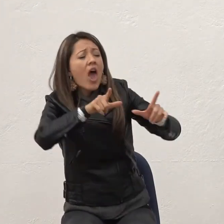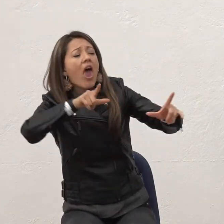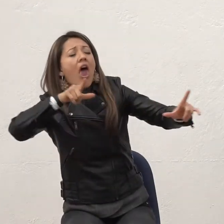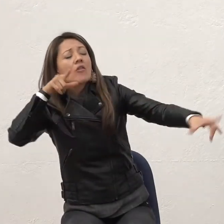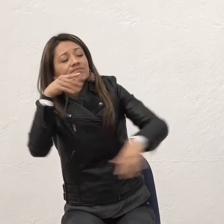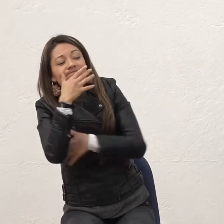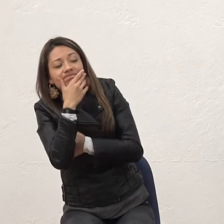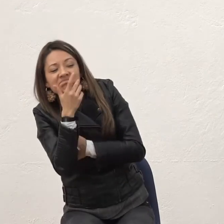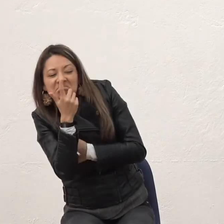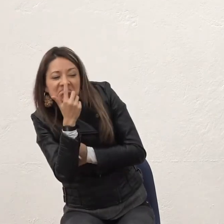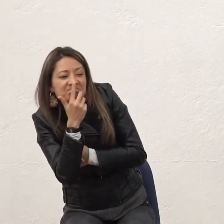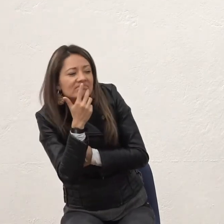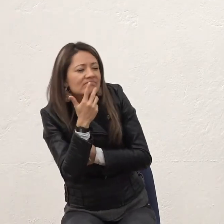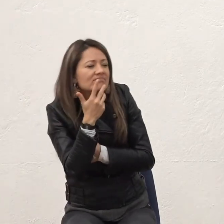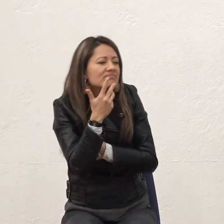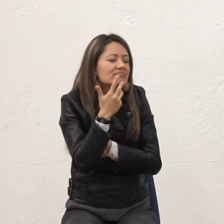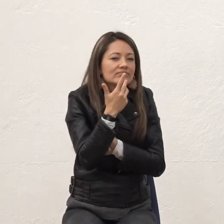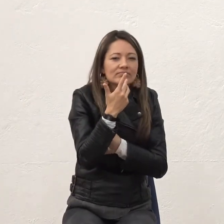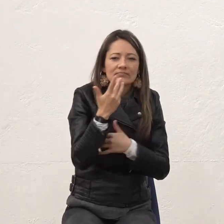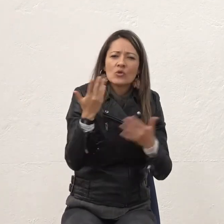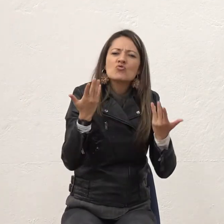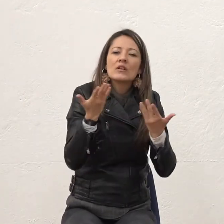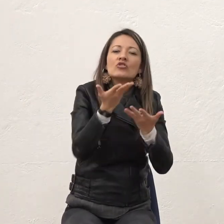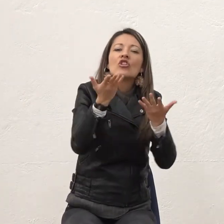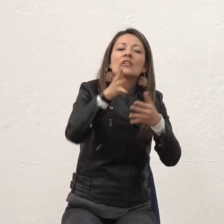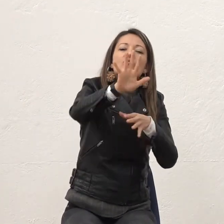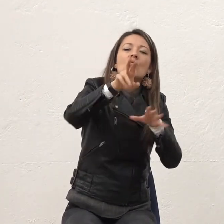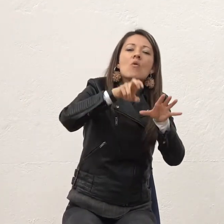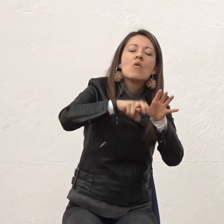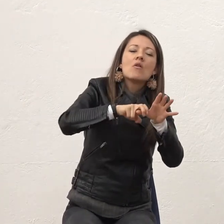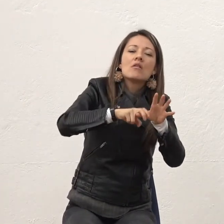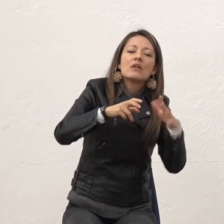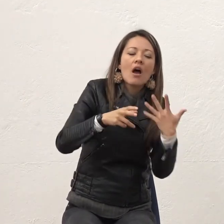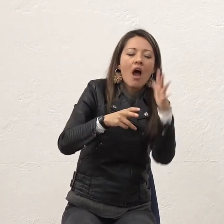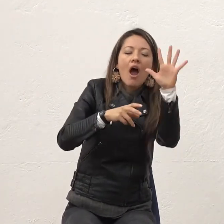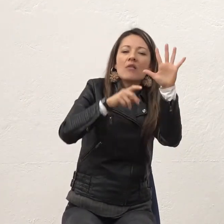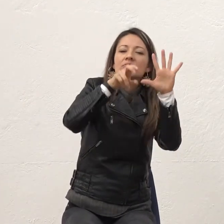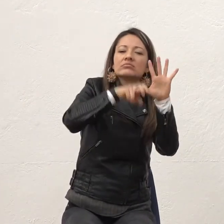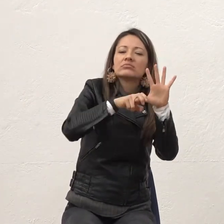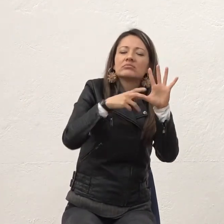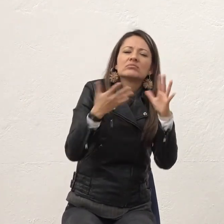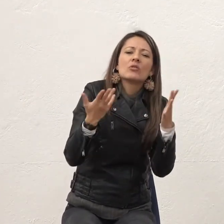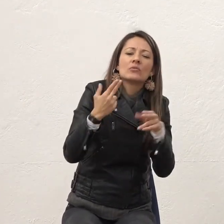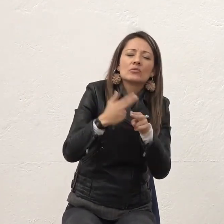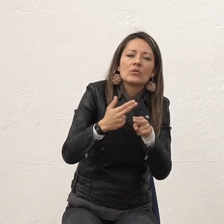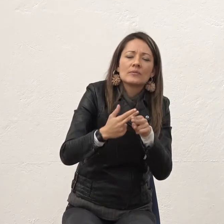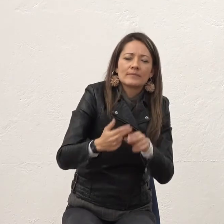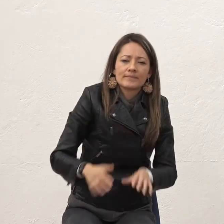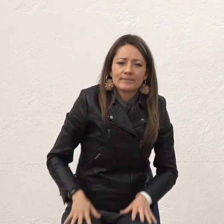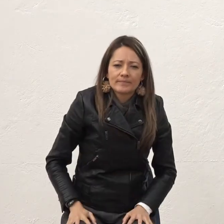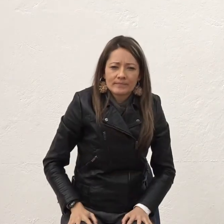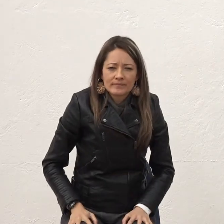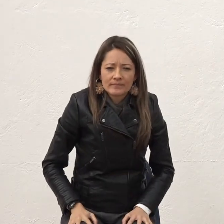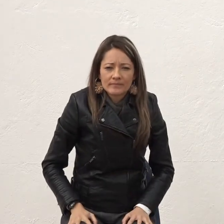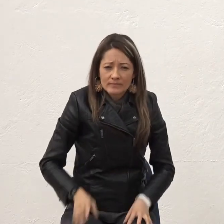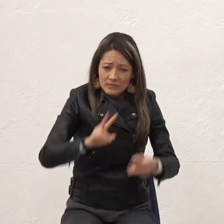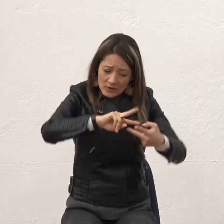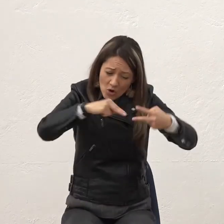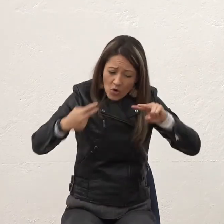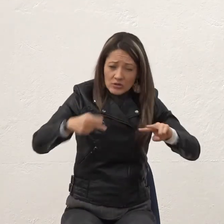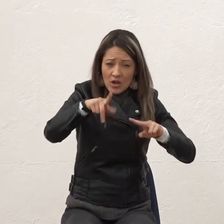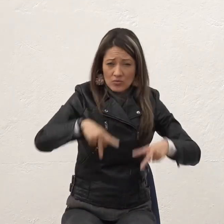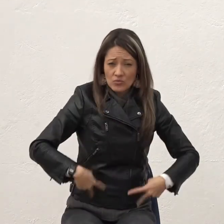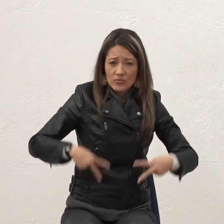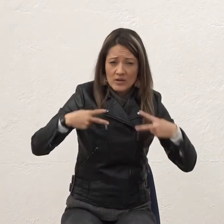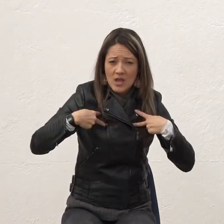lejos? ¿Cómo se llama el árbol donde está sentado? ¿Cómo se llama ese árbol? ¿Es contrario a su vida?